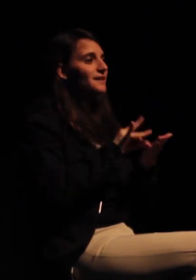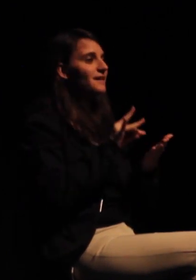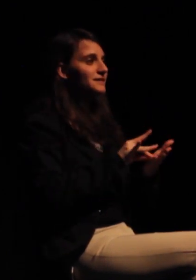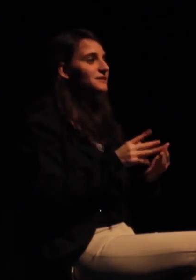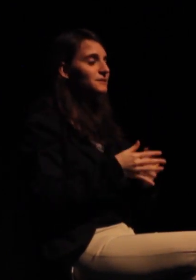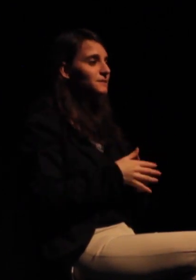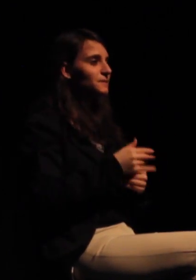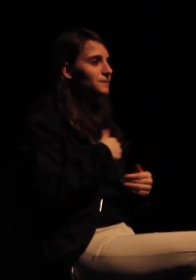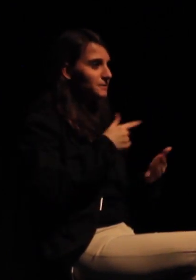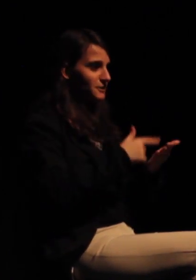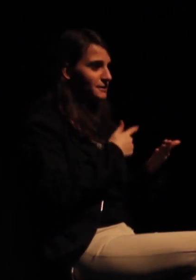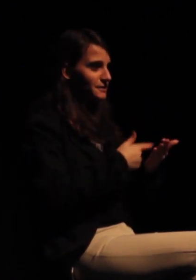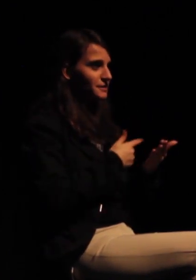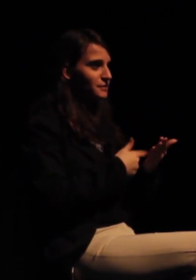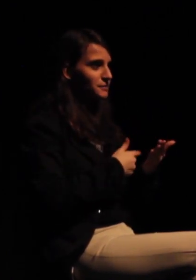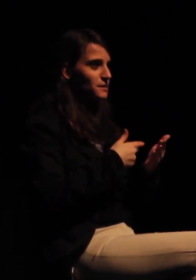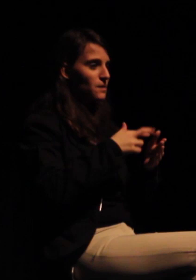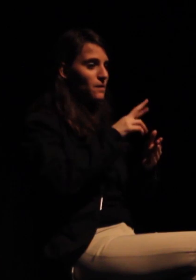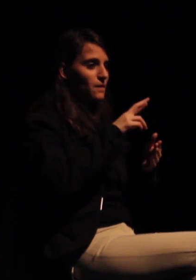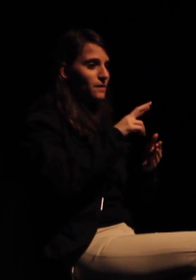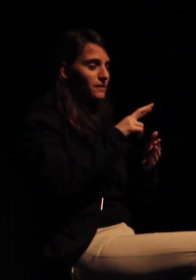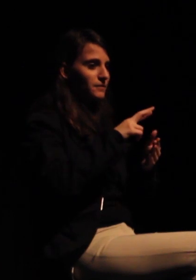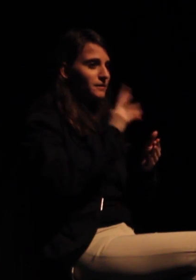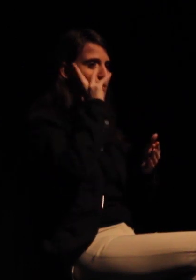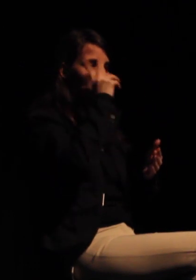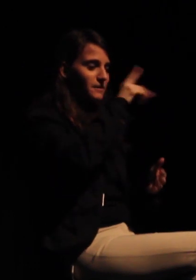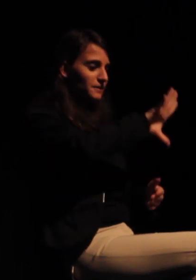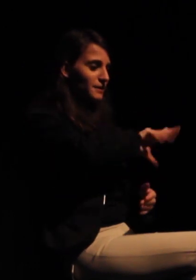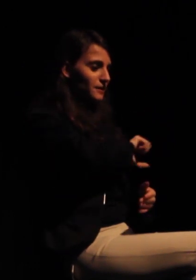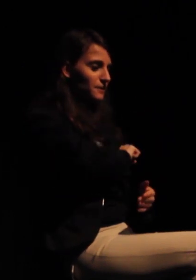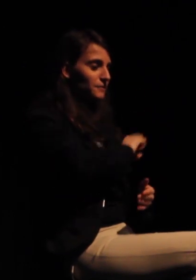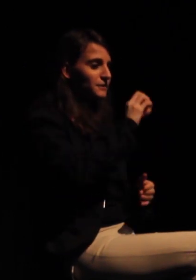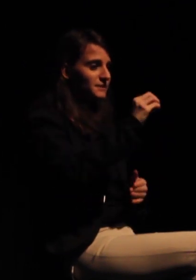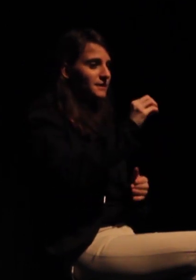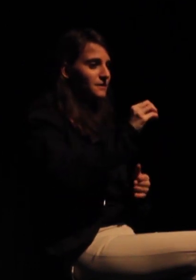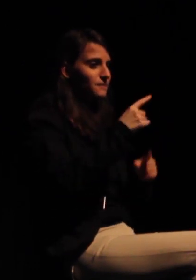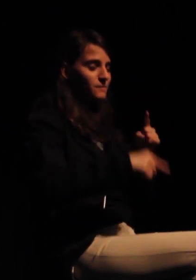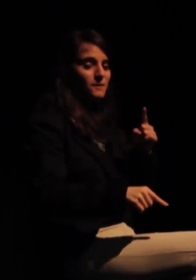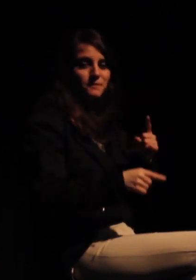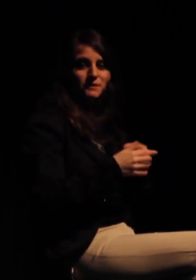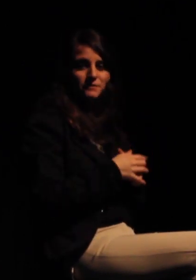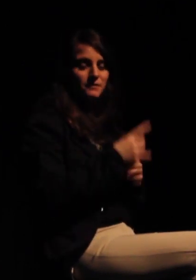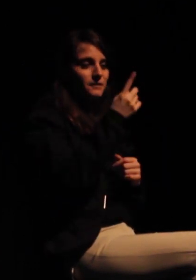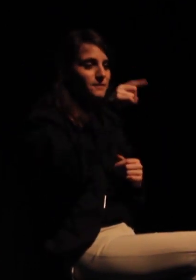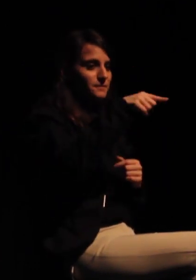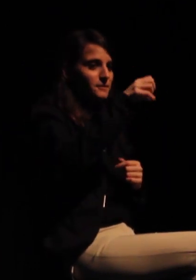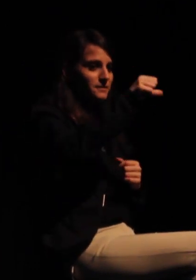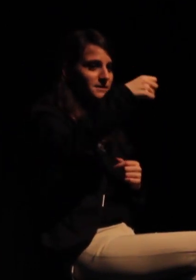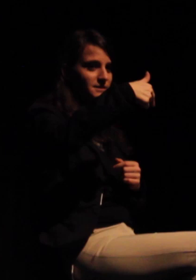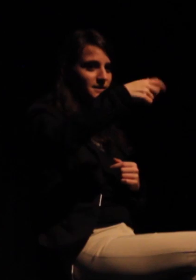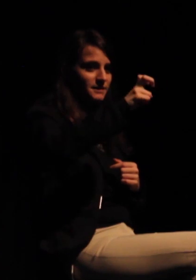que o meu livro Zero, meu romance Zero, foi censurado e proibido em